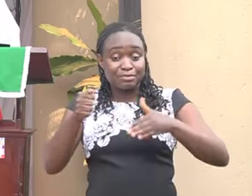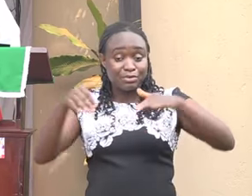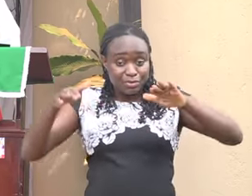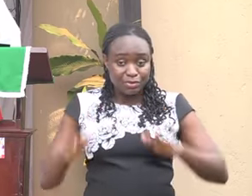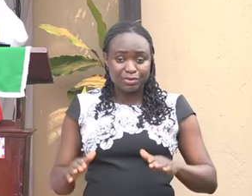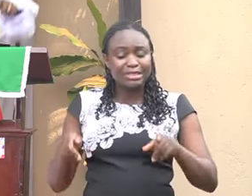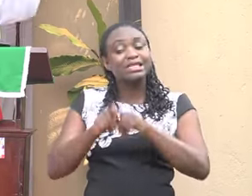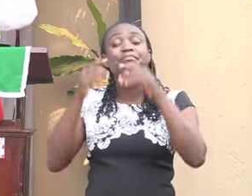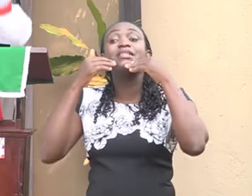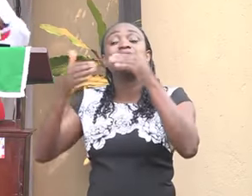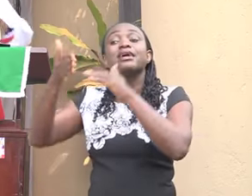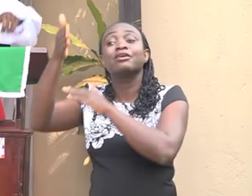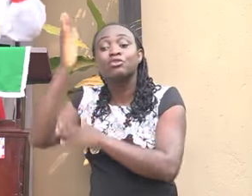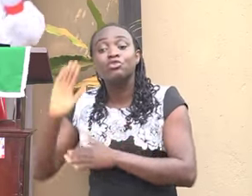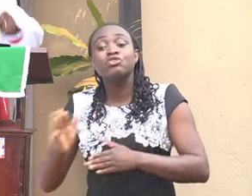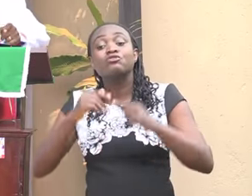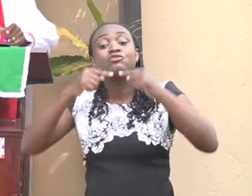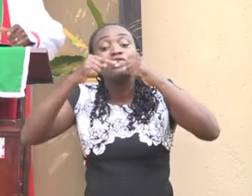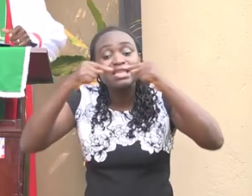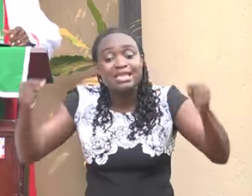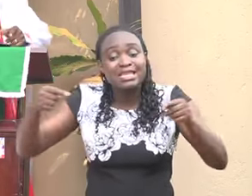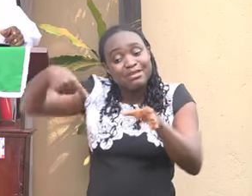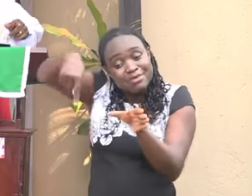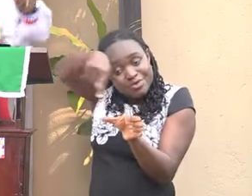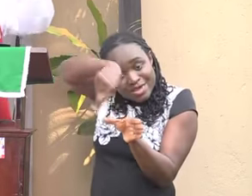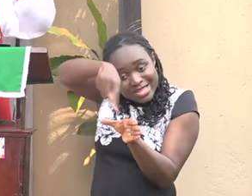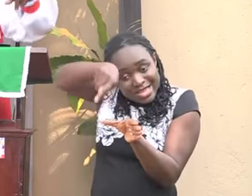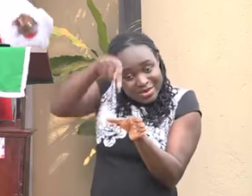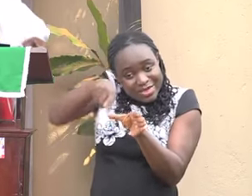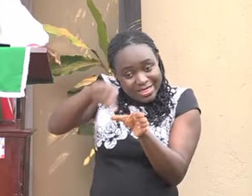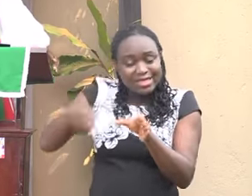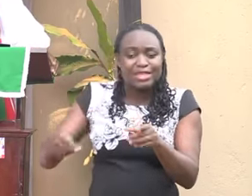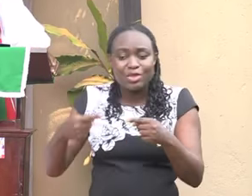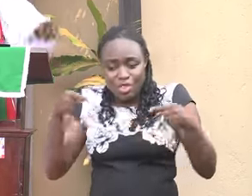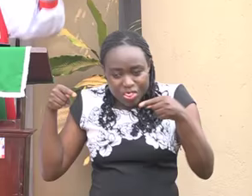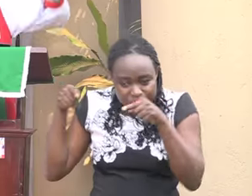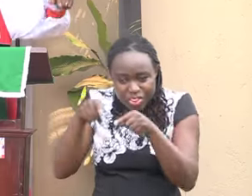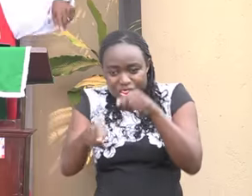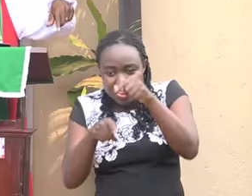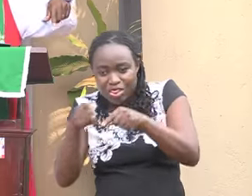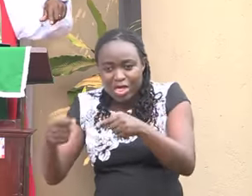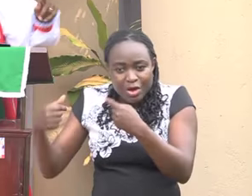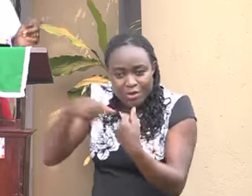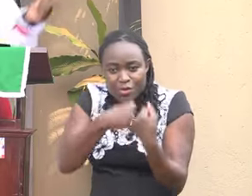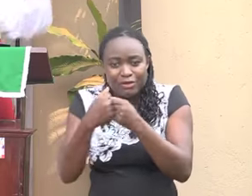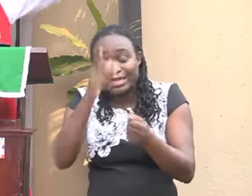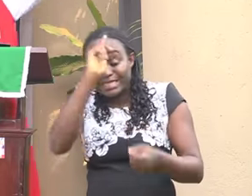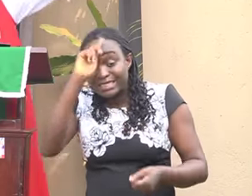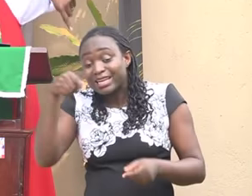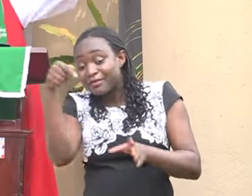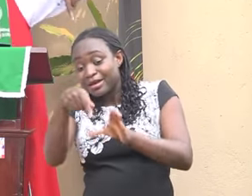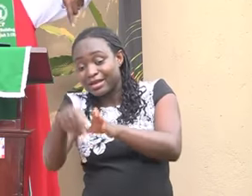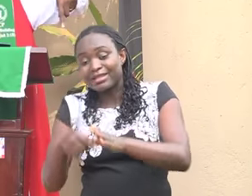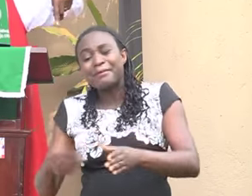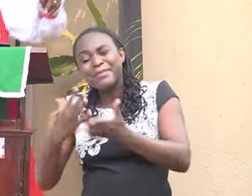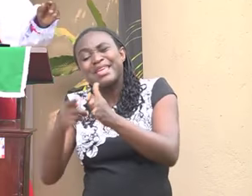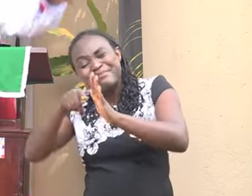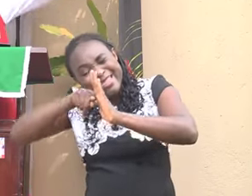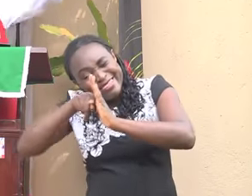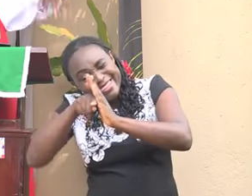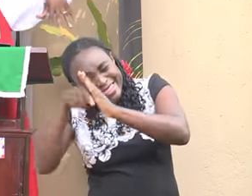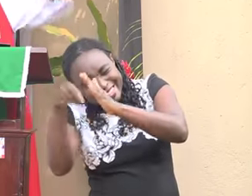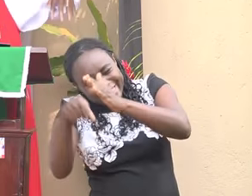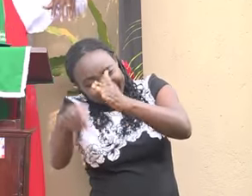okweba zakatona olu abalaba abo munda, abalu wanyisa saba saja, abo munda, painzo kumamunda dala,